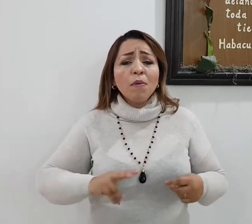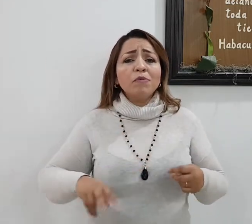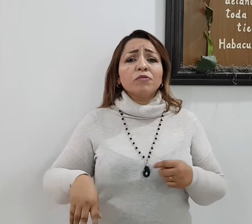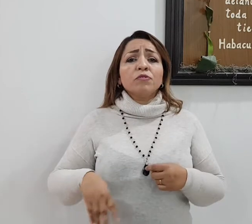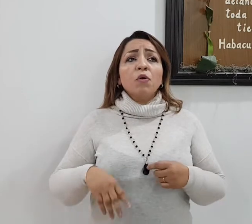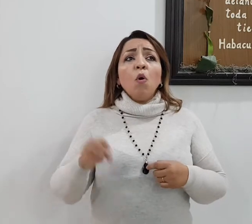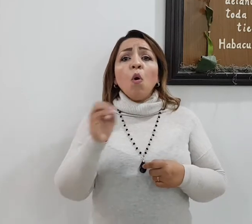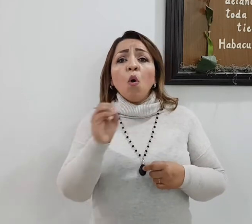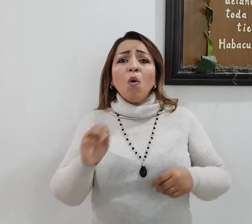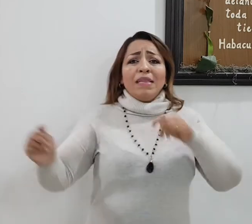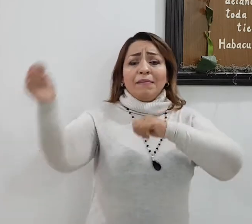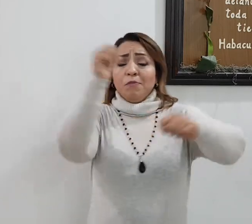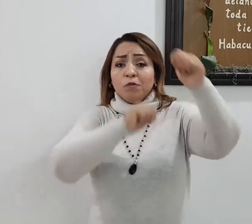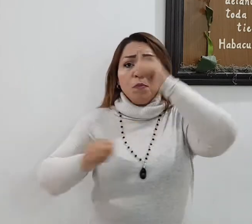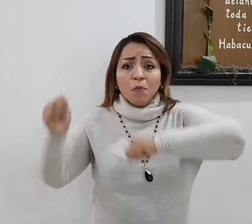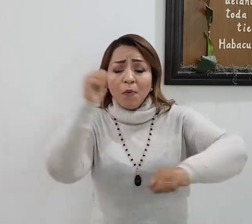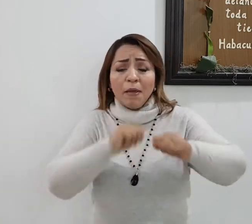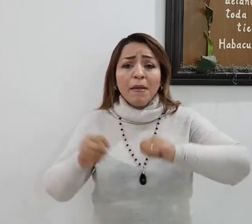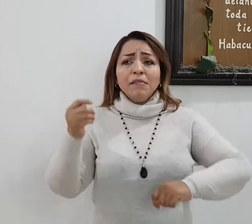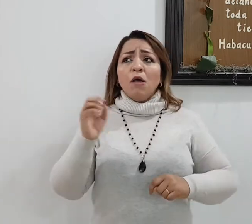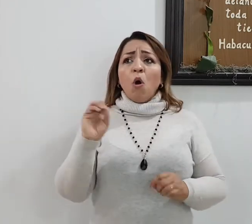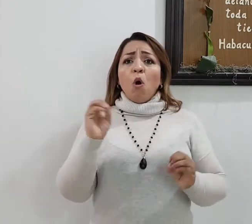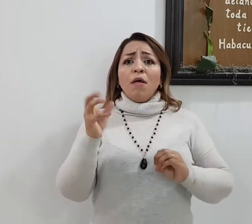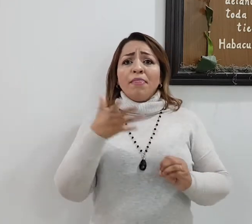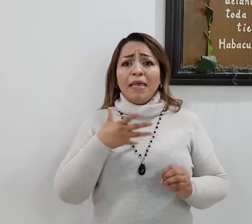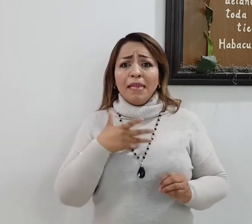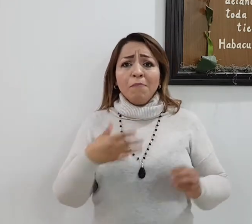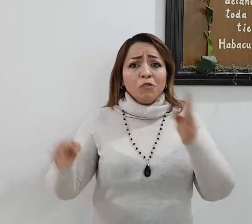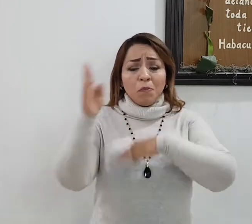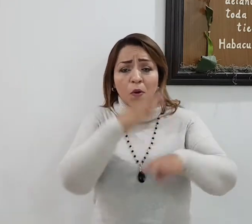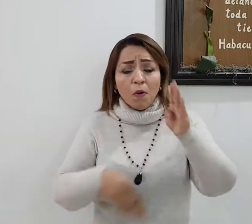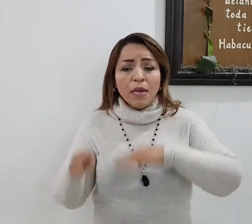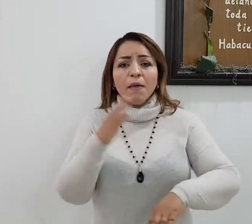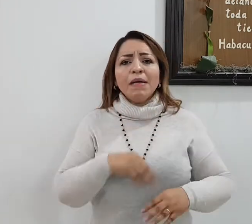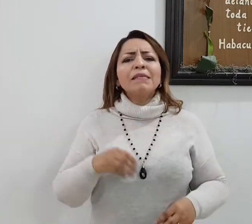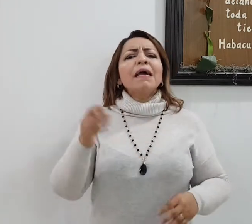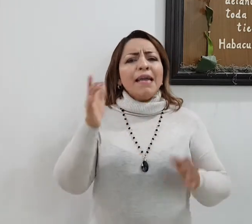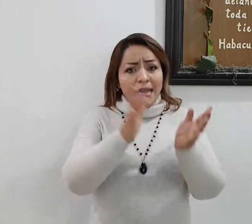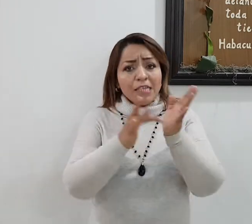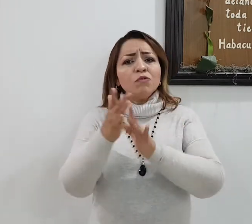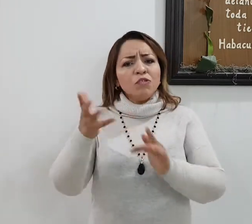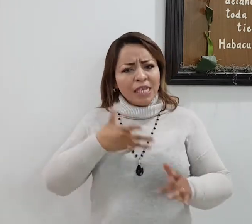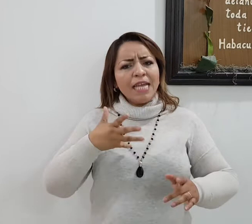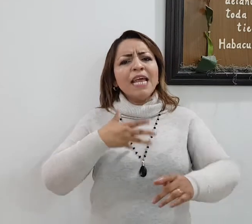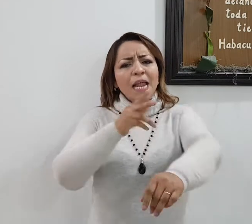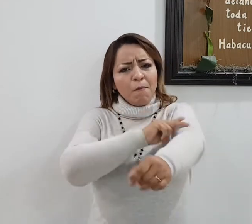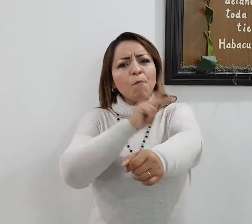ahí en la barca y no se baja. Y Él tiene el poder para calmar esa tempestad y llenarnos de paz